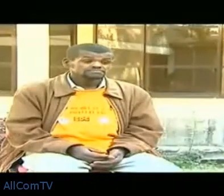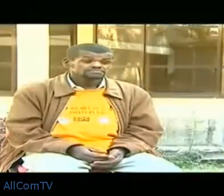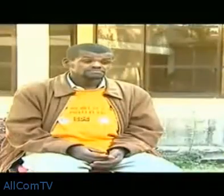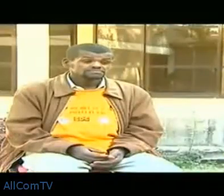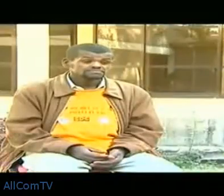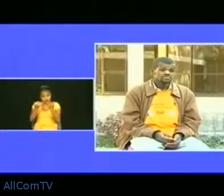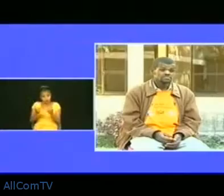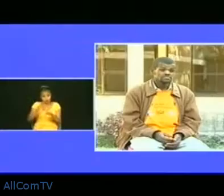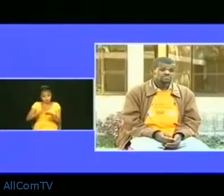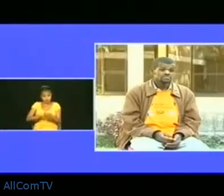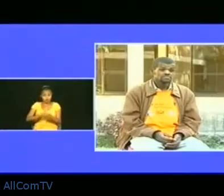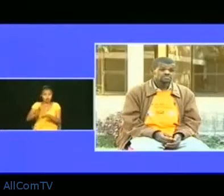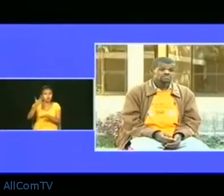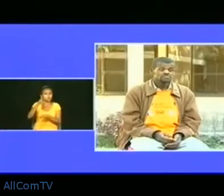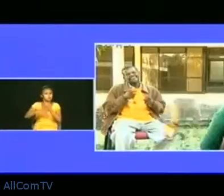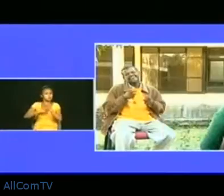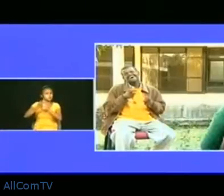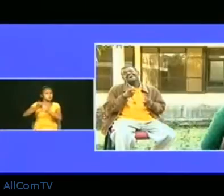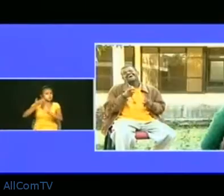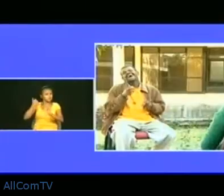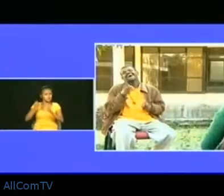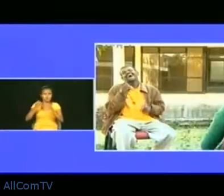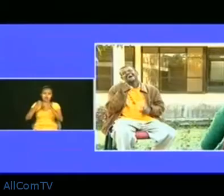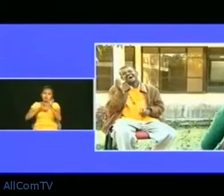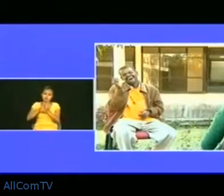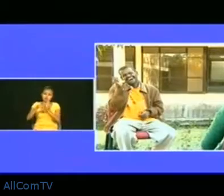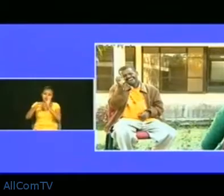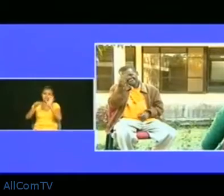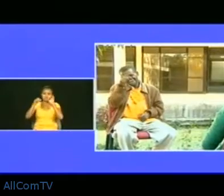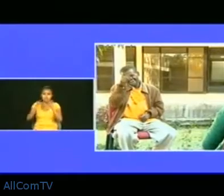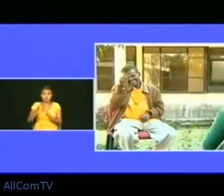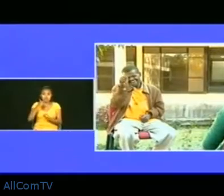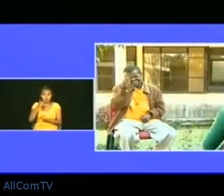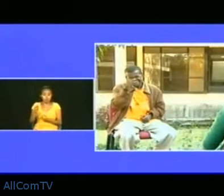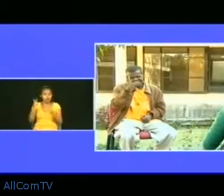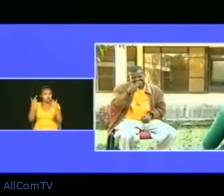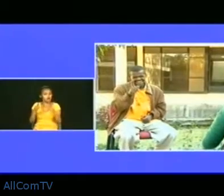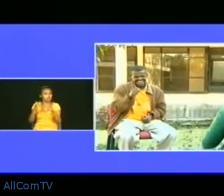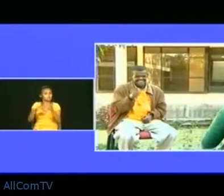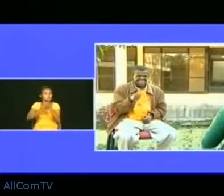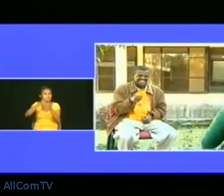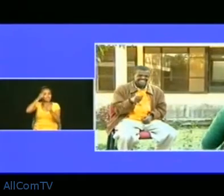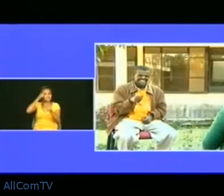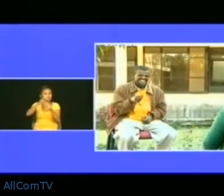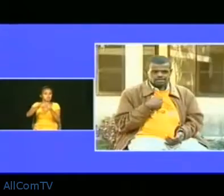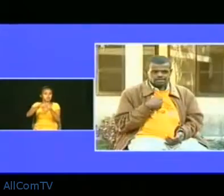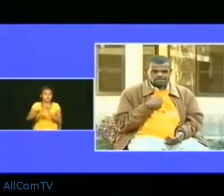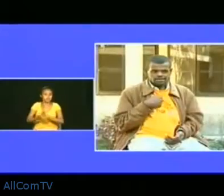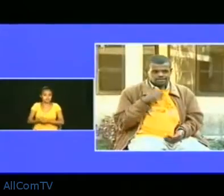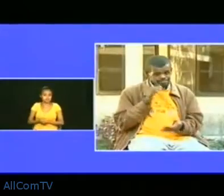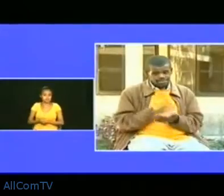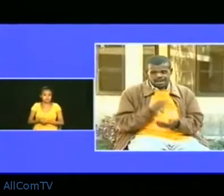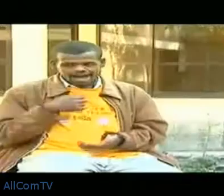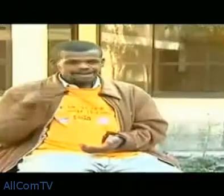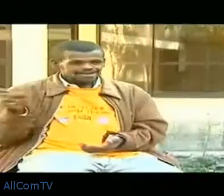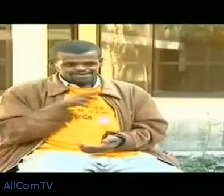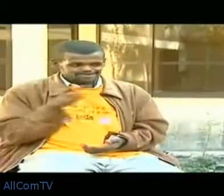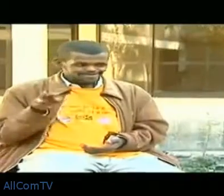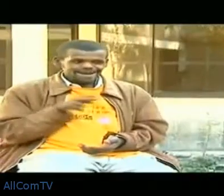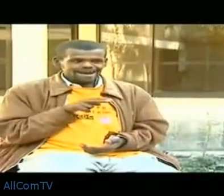አሁን ላይ ሆኖ ከ13 ዓመታት በፊት ለቫይረሱ ሊያጋልጠኝ ይችላል የሚለውን አጋጣሚ ያስታውሳል።